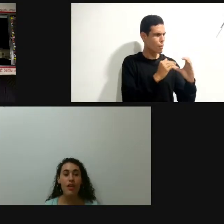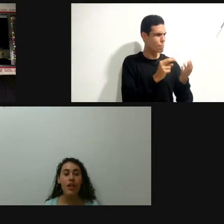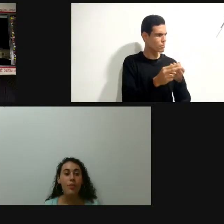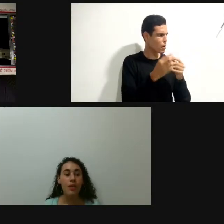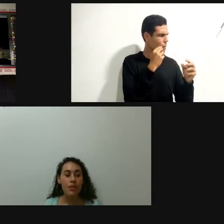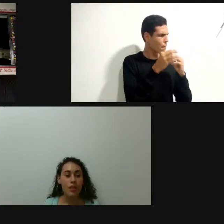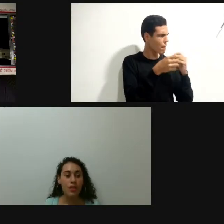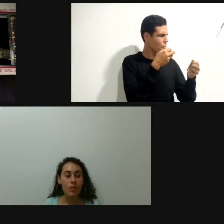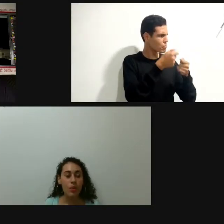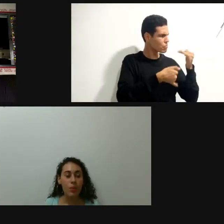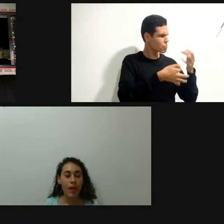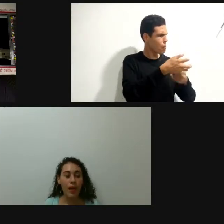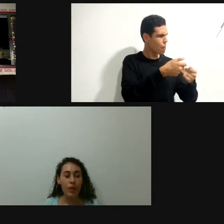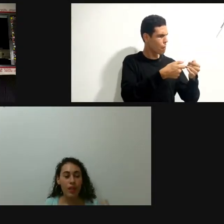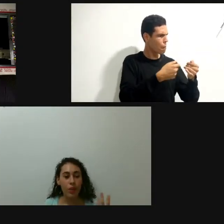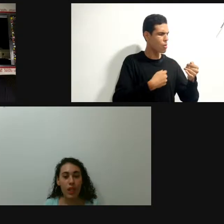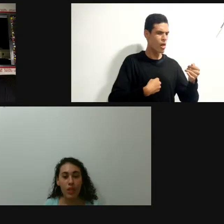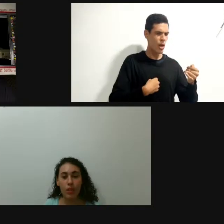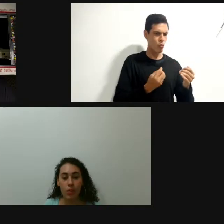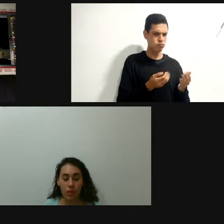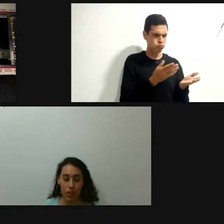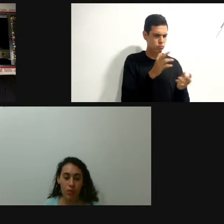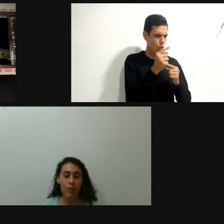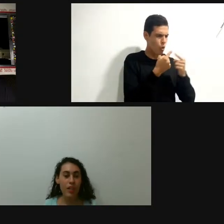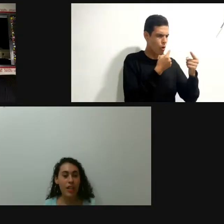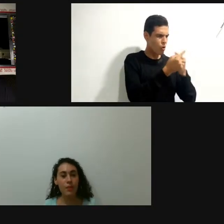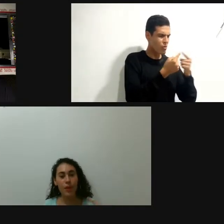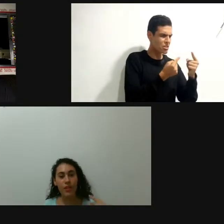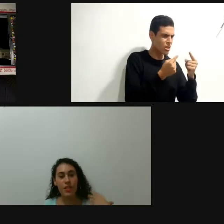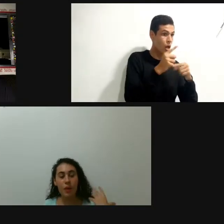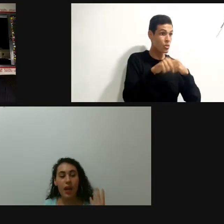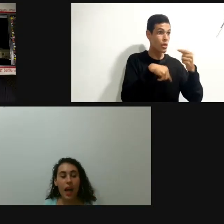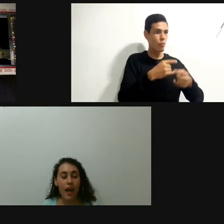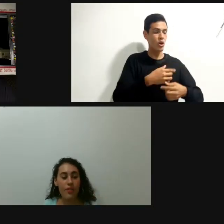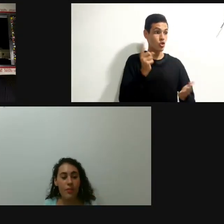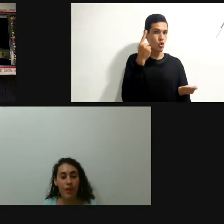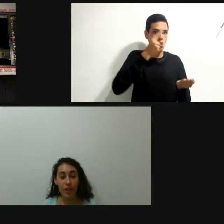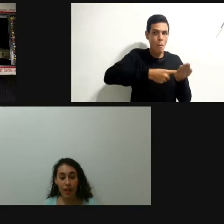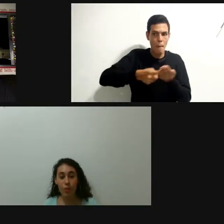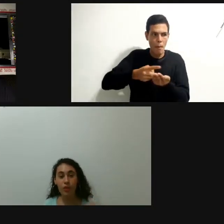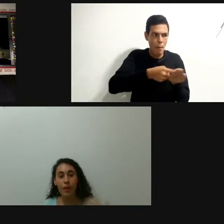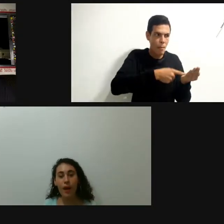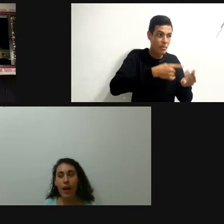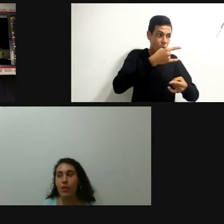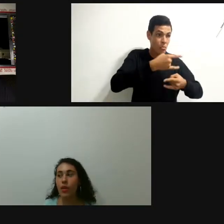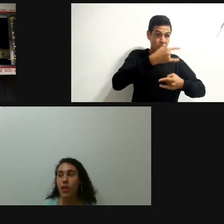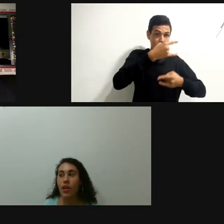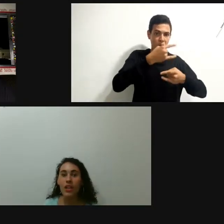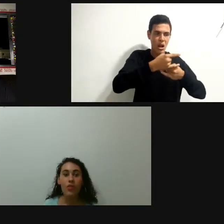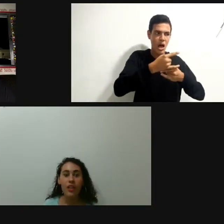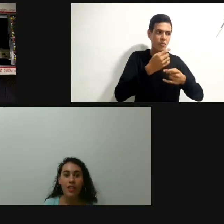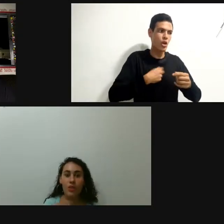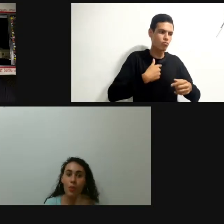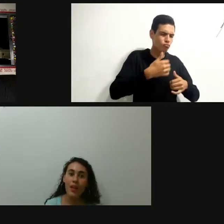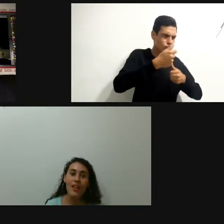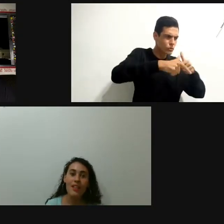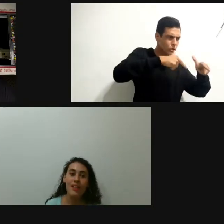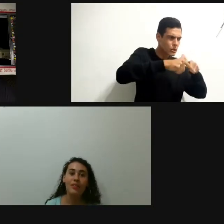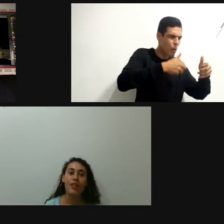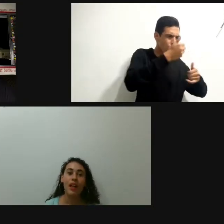mensagem pedindo para eu entrar em contato com ele, para fazer uma live, para falar do meu trabalho, e eu fiquei